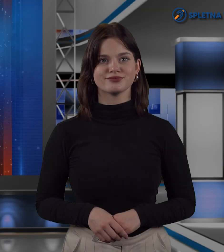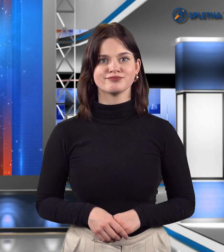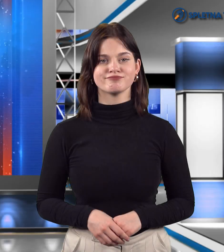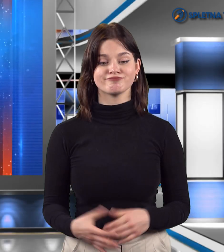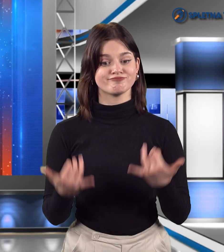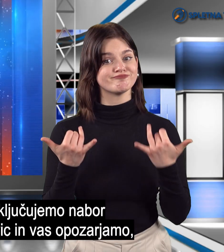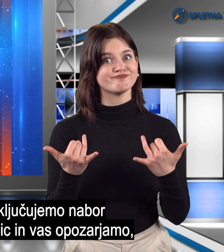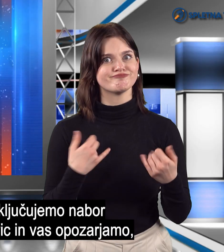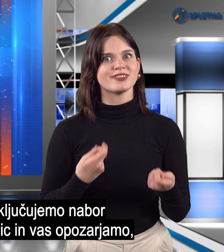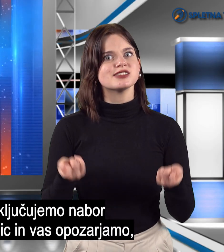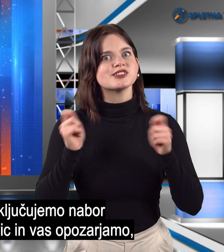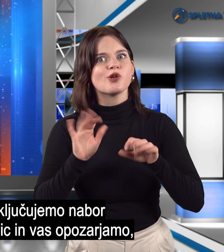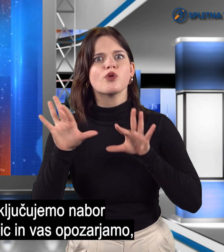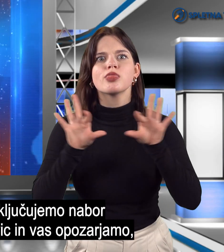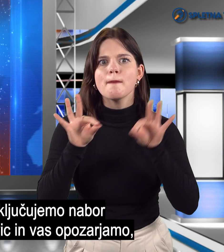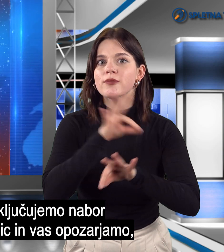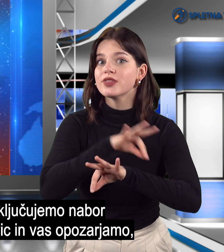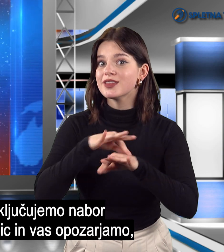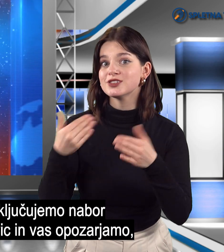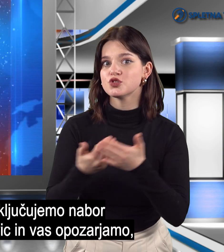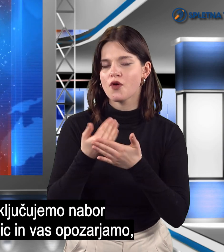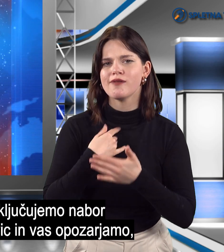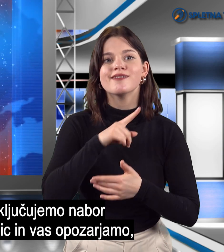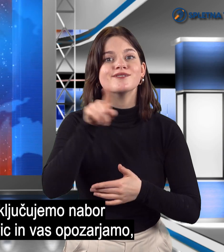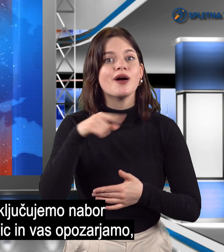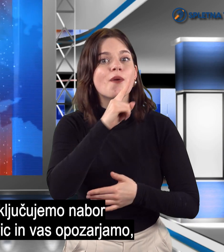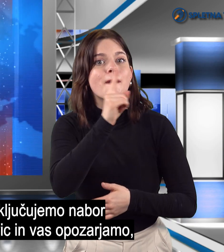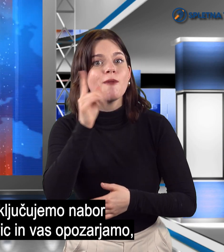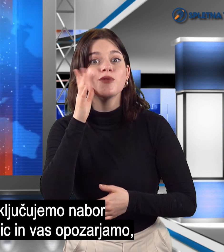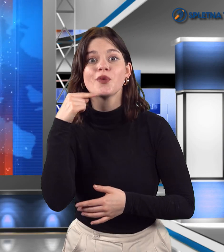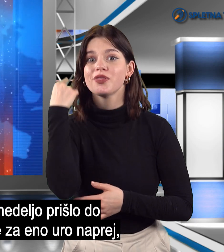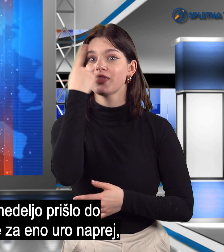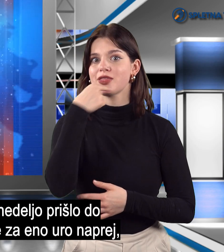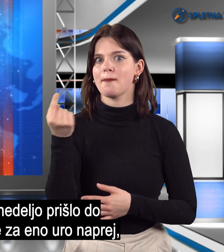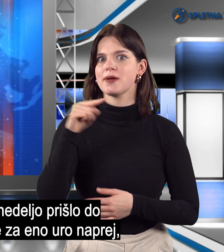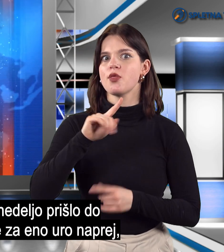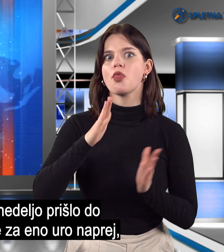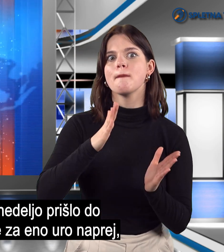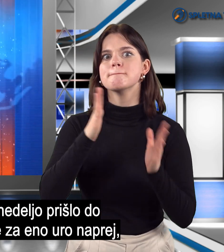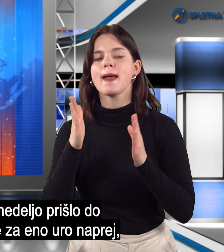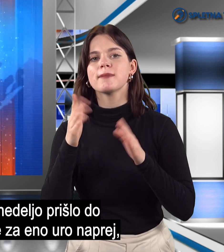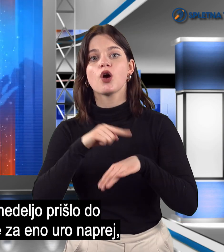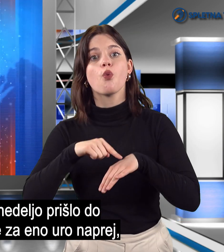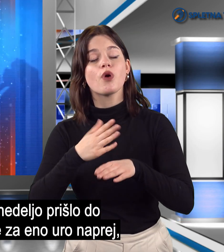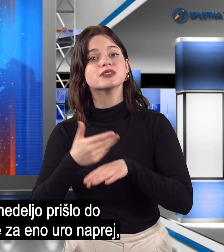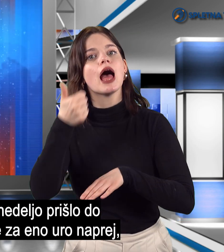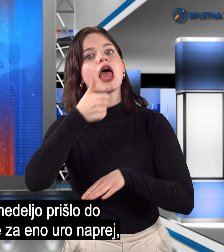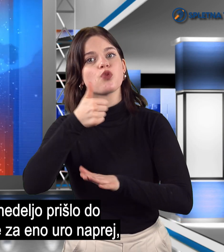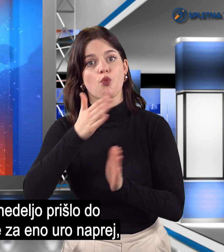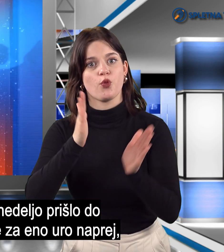S tem zaključujemo nabor tedenskih novic in vas opozarjamo, da bo v nedeljo prišlo do premika ure za 1